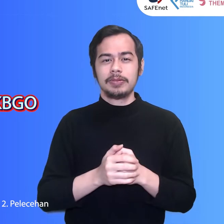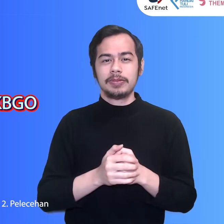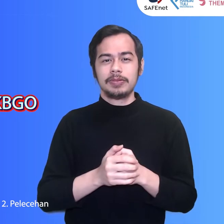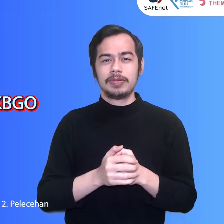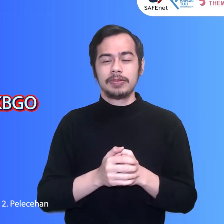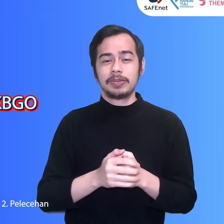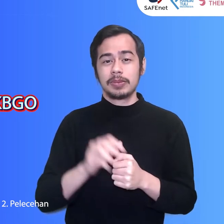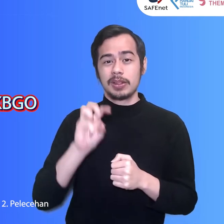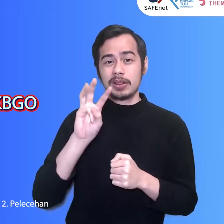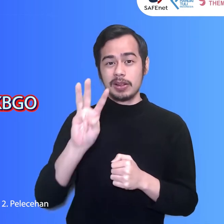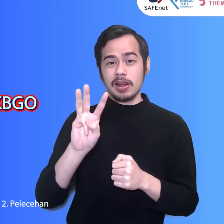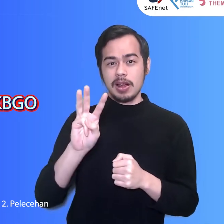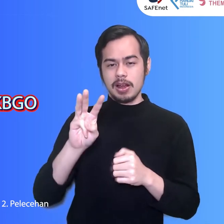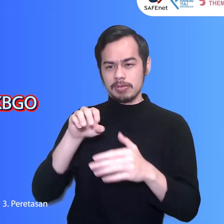MP3 peretasan